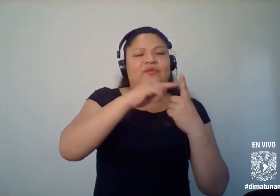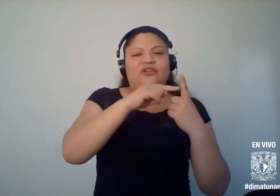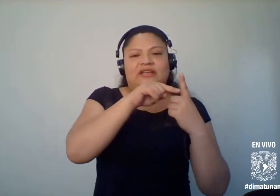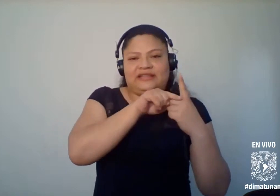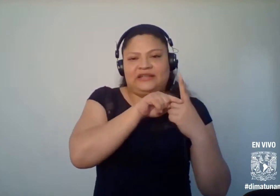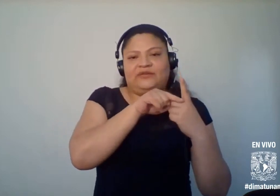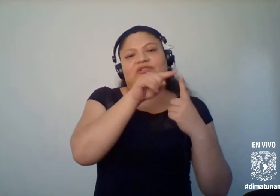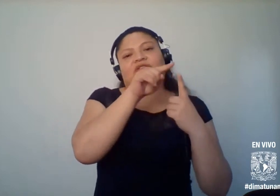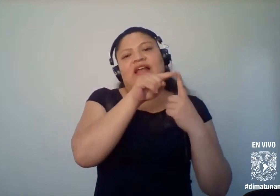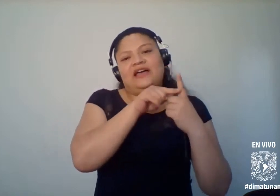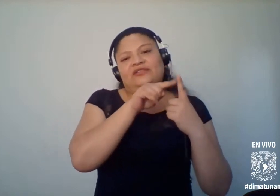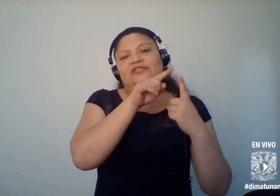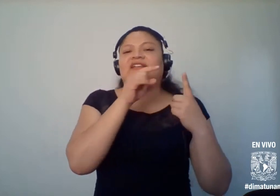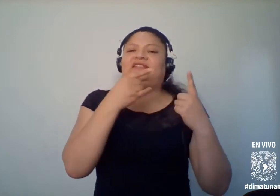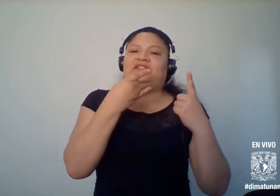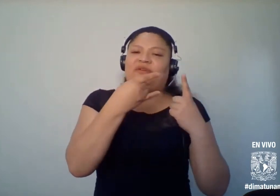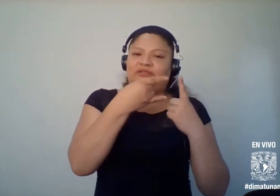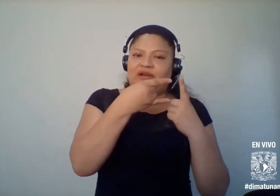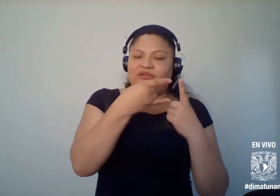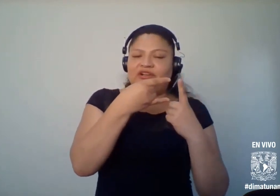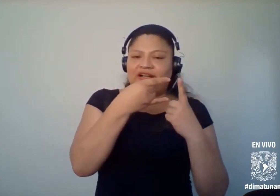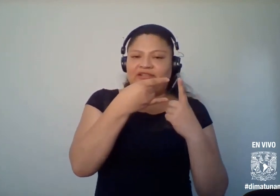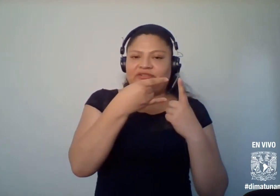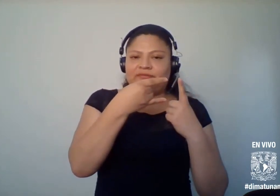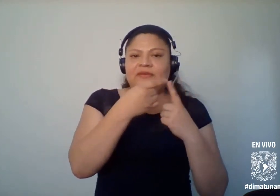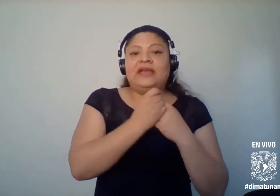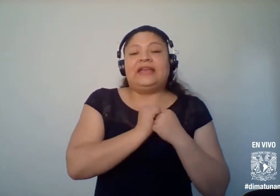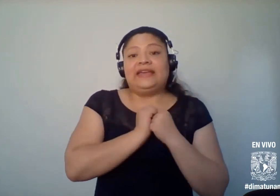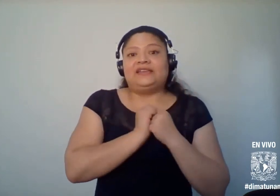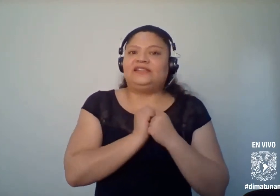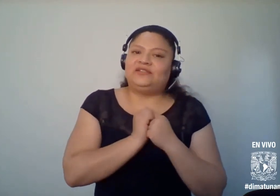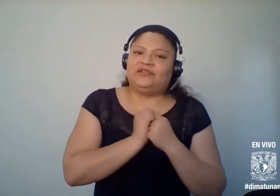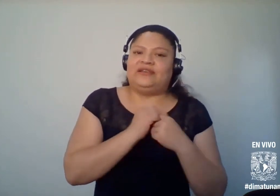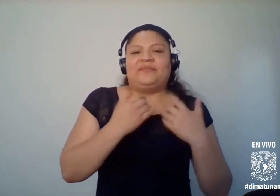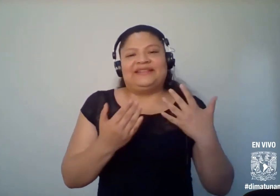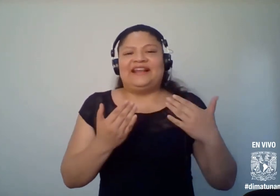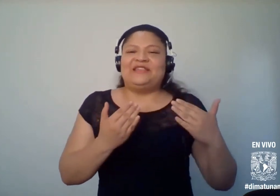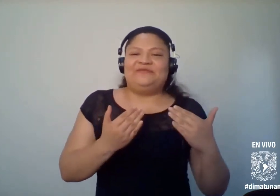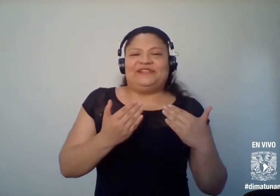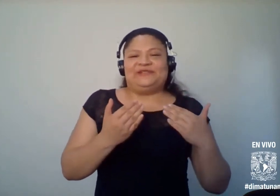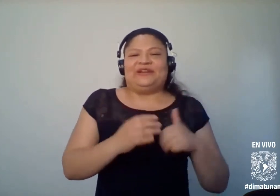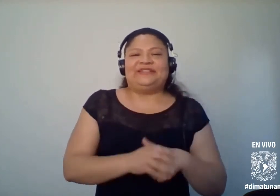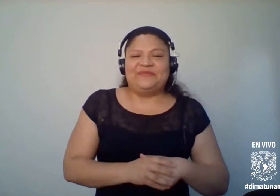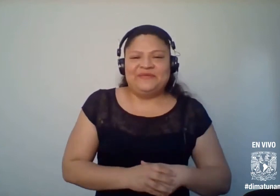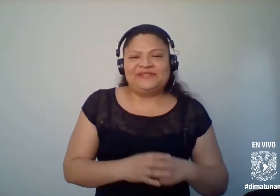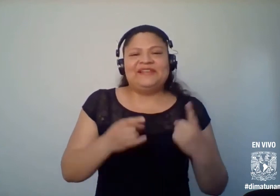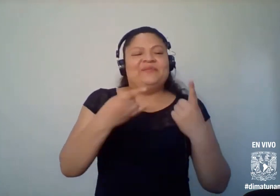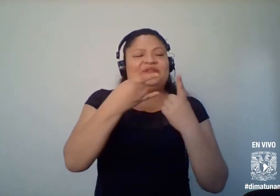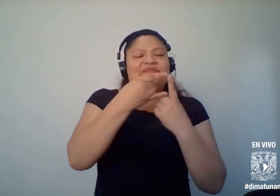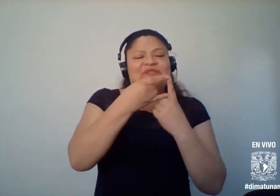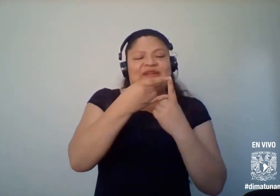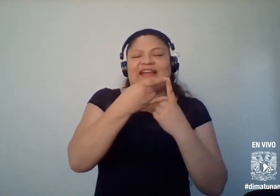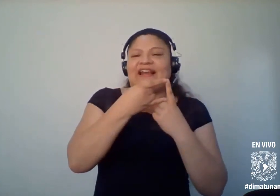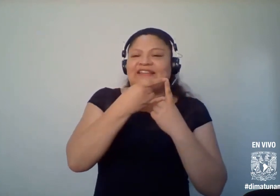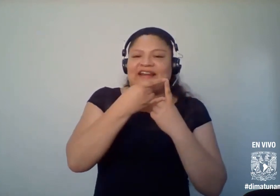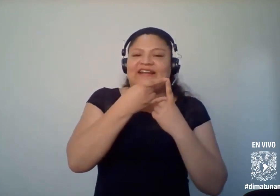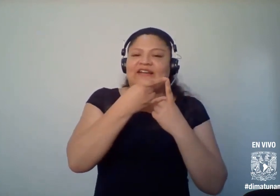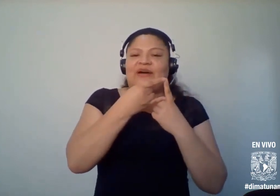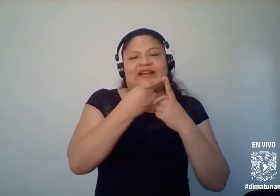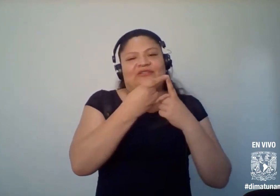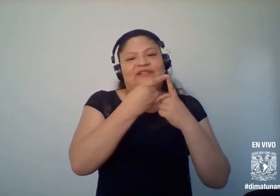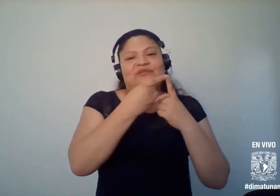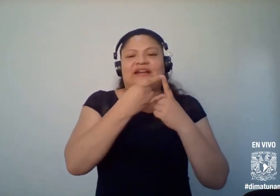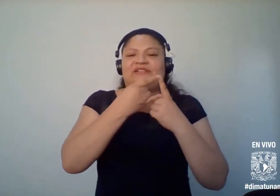Por ejemplo, que tiene cuatro lados, que tiene cuatro ángulos rectos. Y si depende la definición que tomemos, podemos ver que